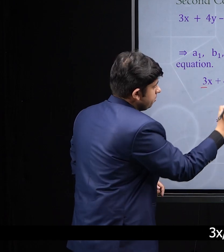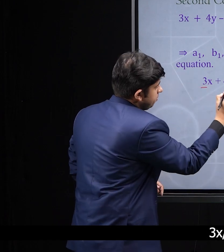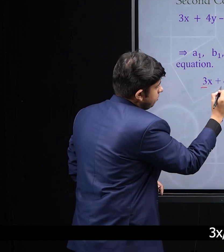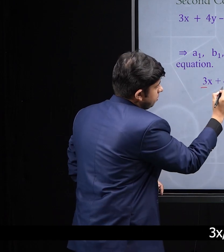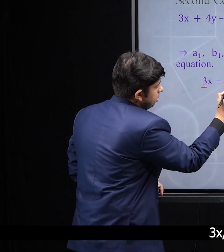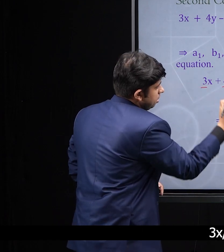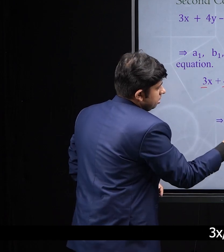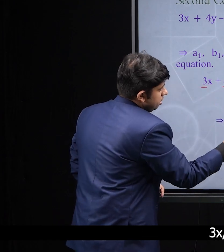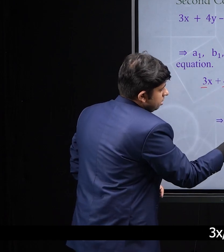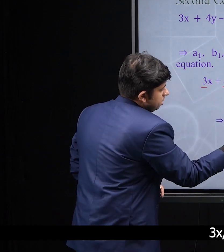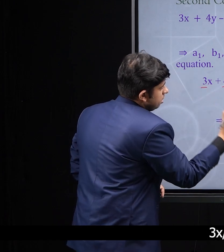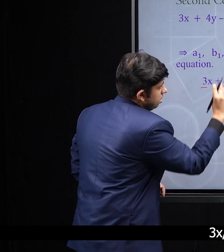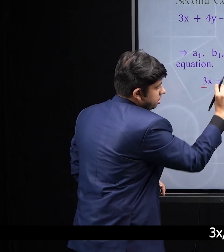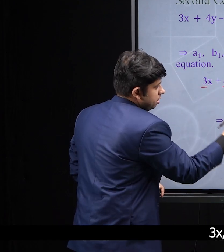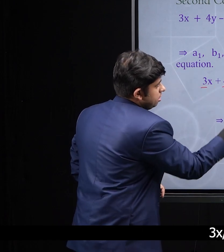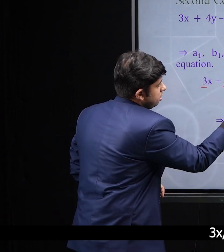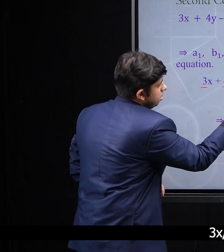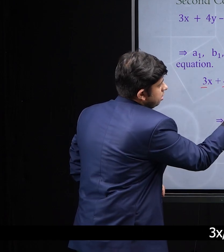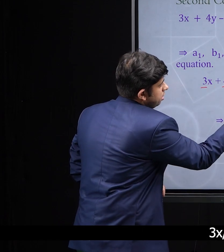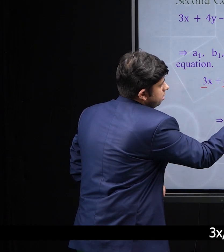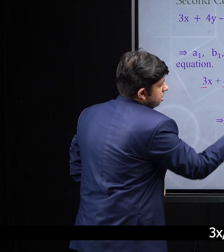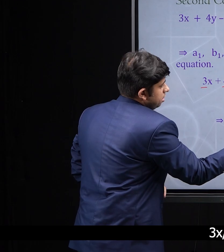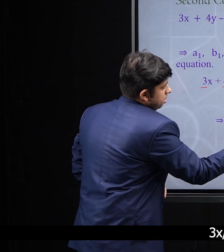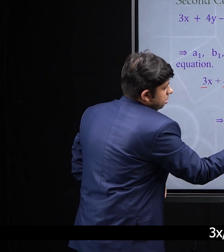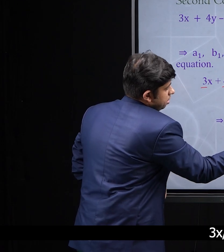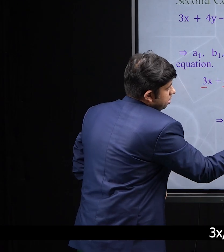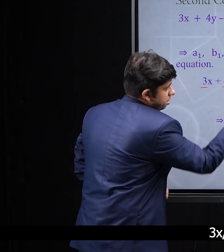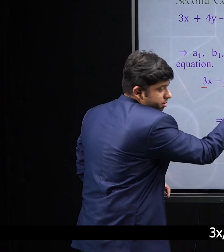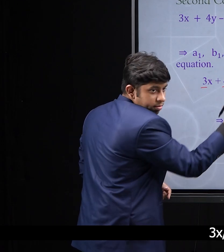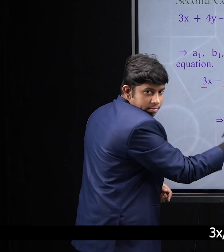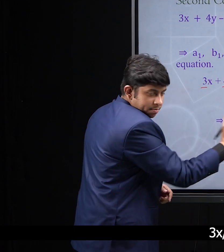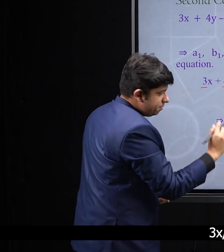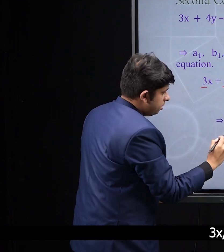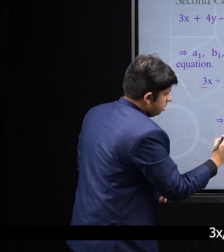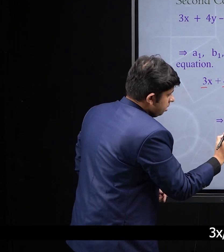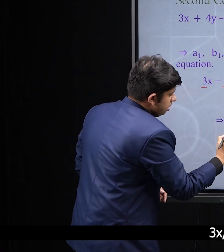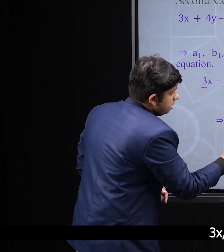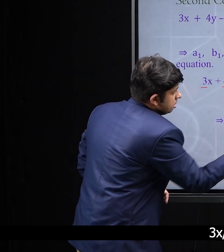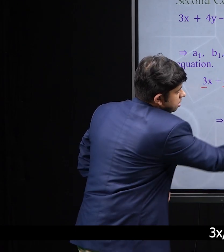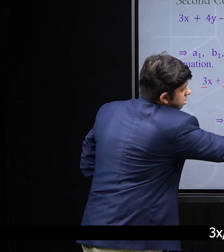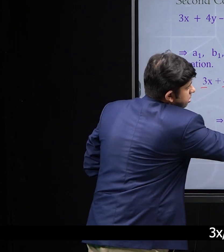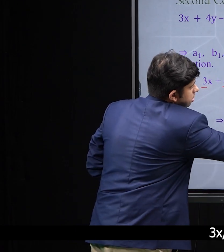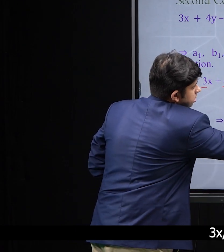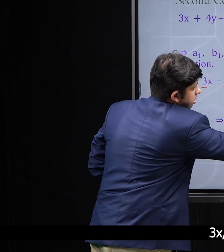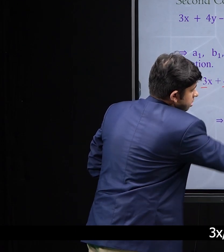ಮೂರು x ಡಿವೈಡ್ ಬೈ 6x, 4 ಡಿವೈಡ್ ಬೈ 8, -8 ಡಿವೈಡ್ ಬೈ